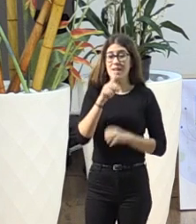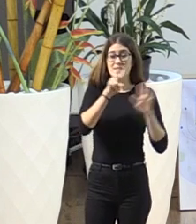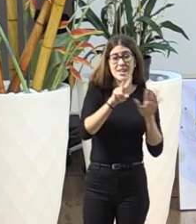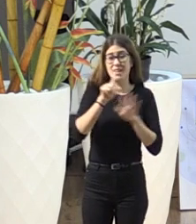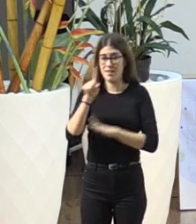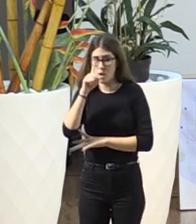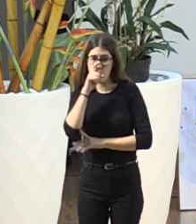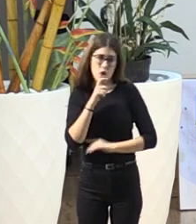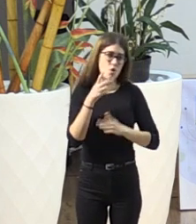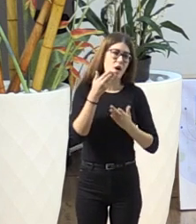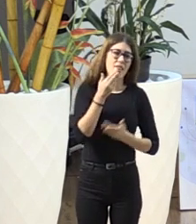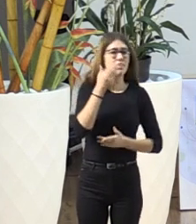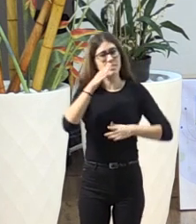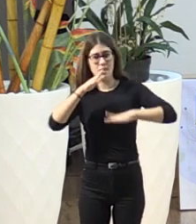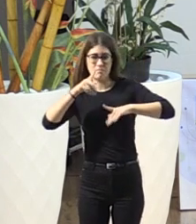71 años.